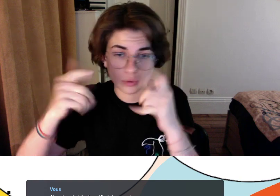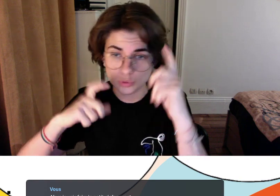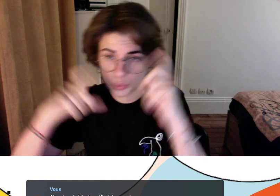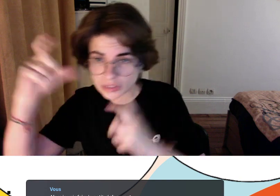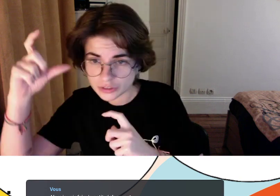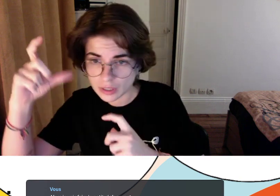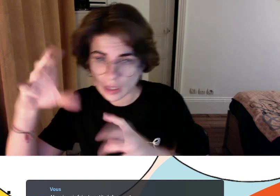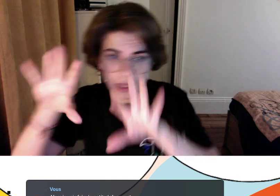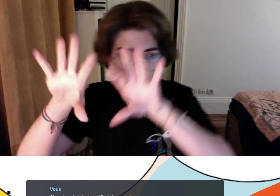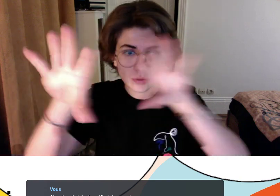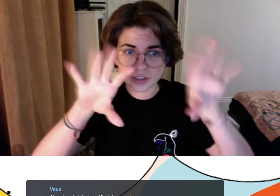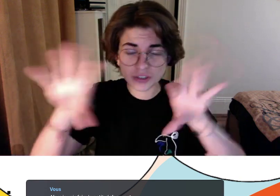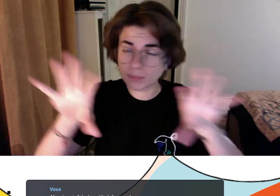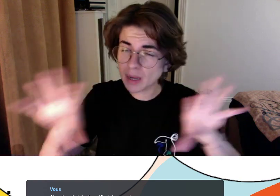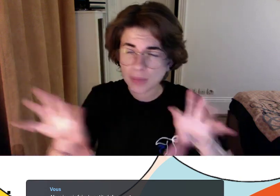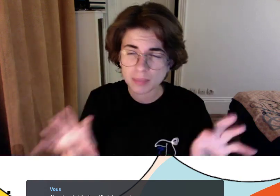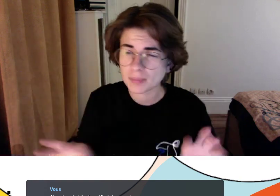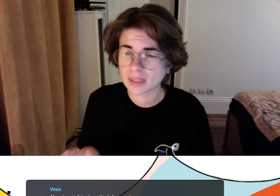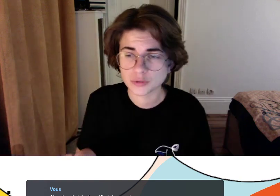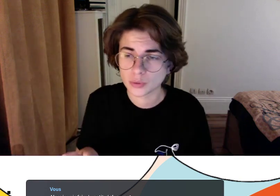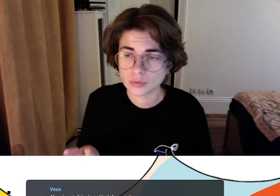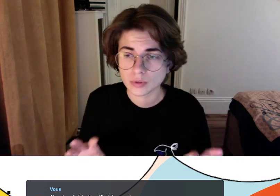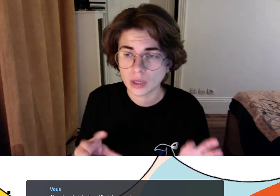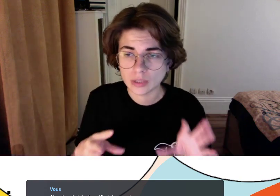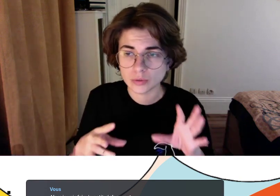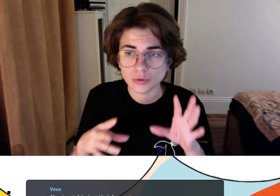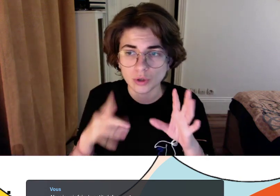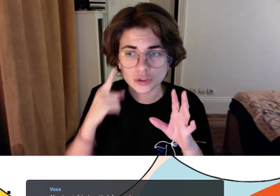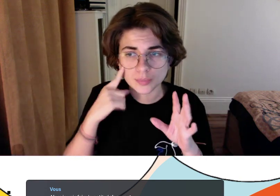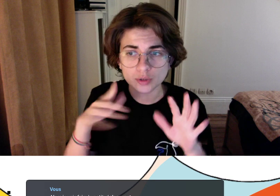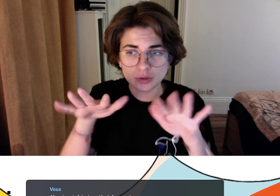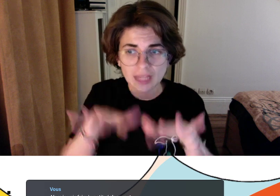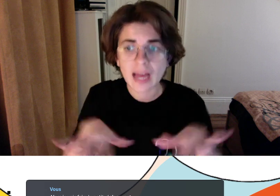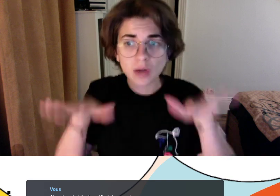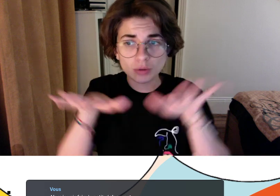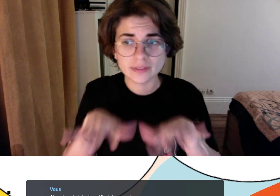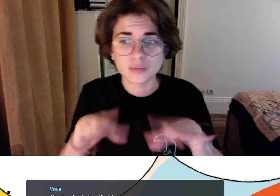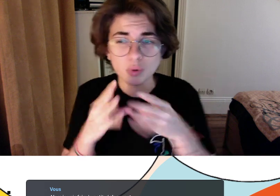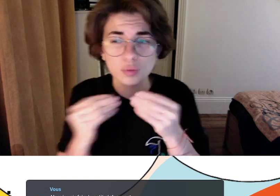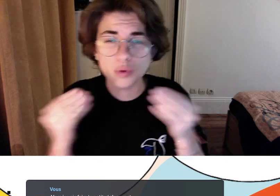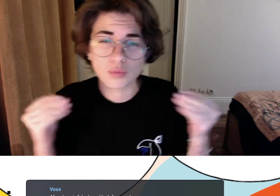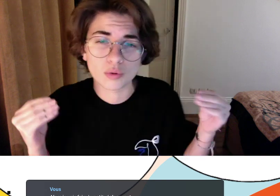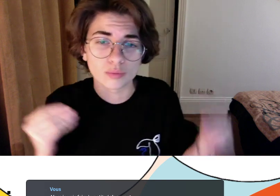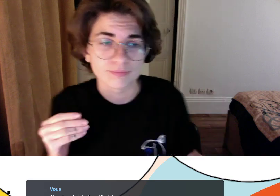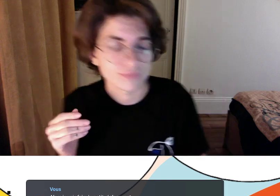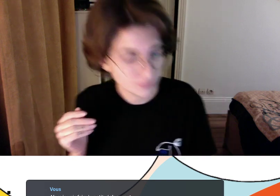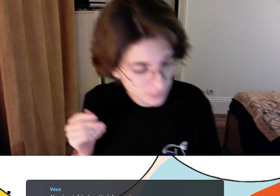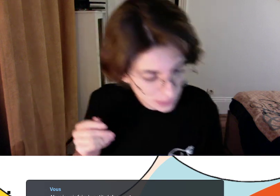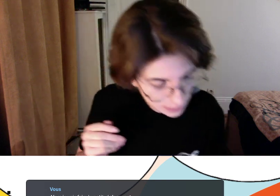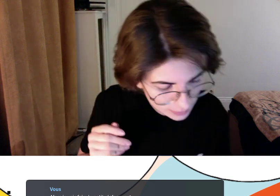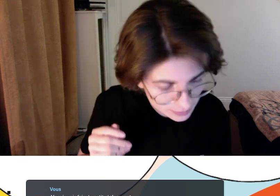ici sur Twitch, à côté, j'ai plein de choses. Donc, je pense que ça ralentit beaucoup, beaucoup, beaucoup.